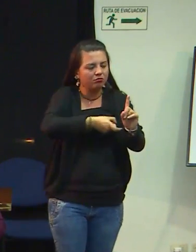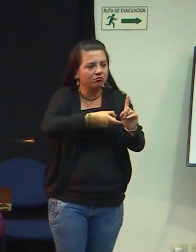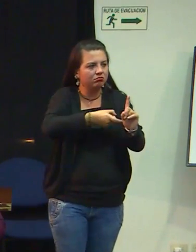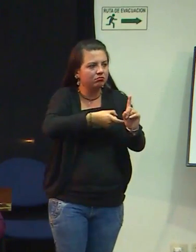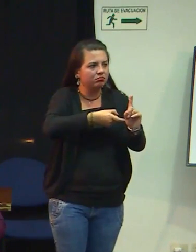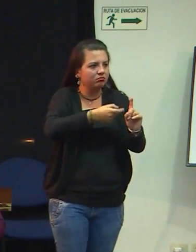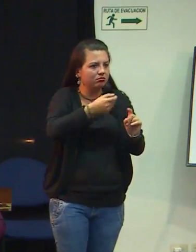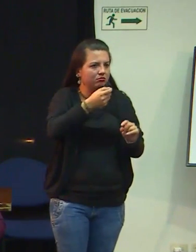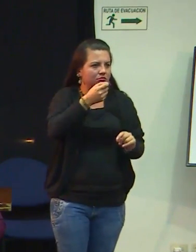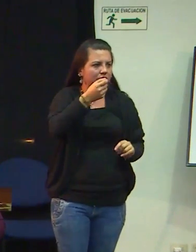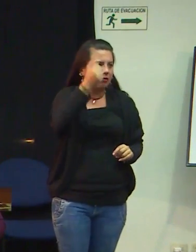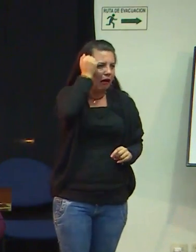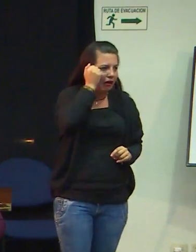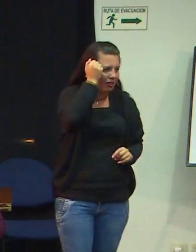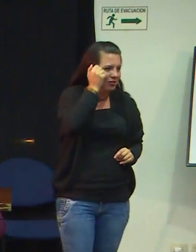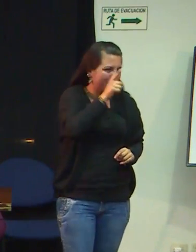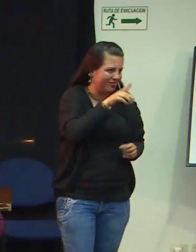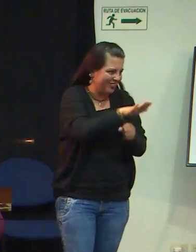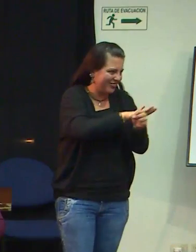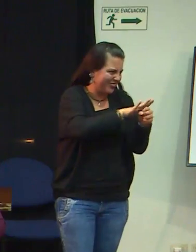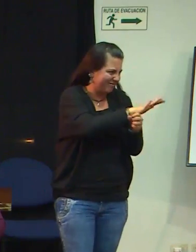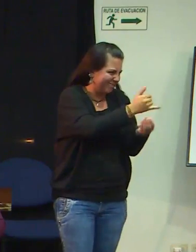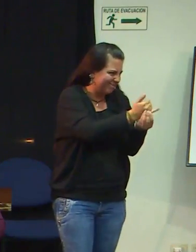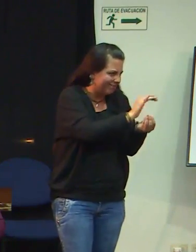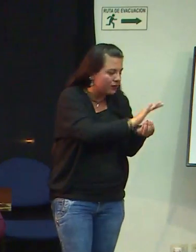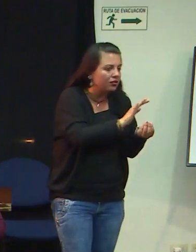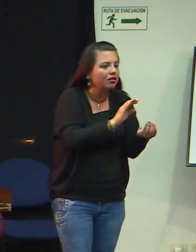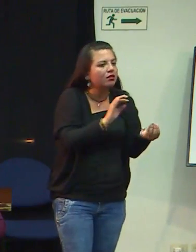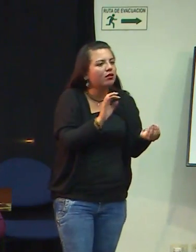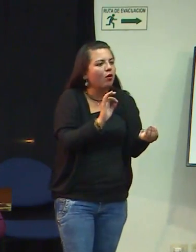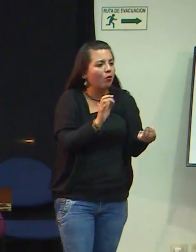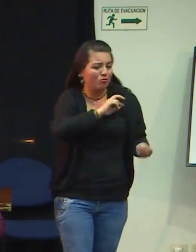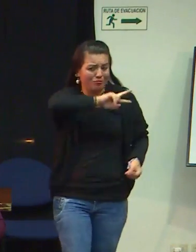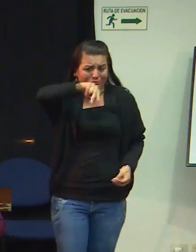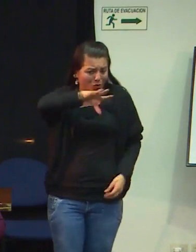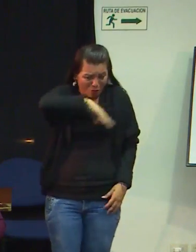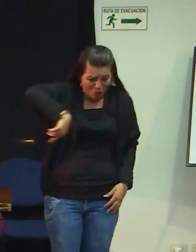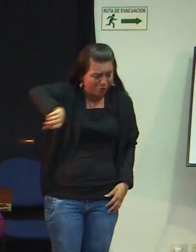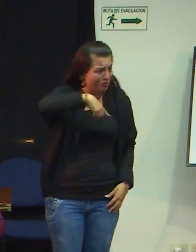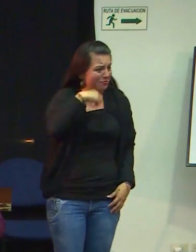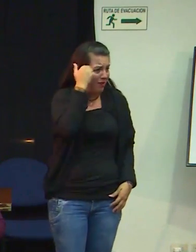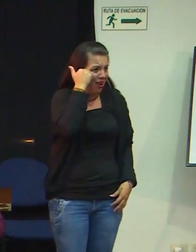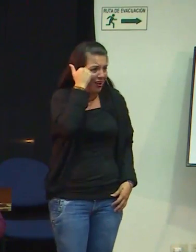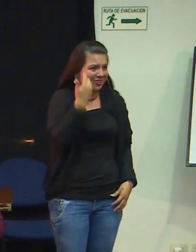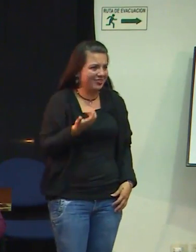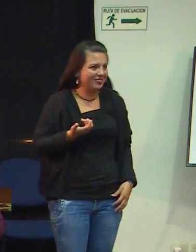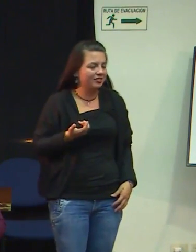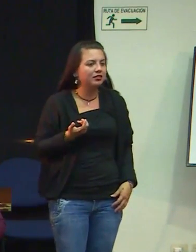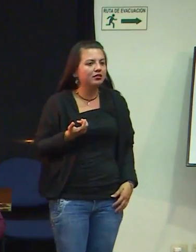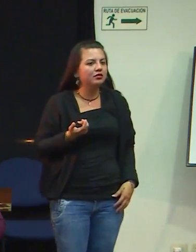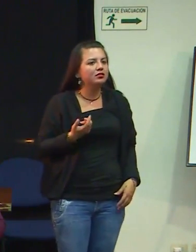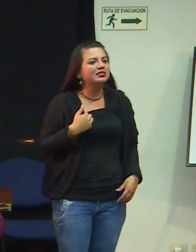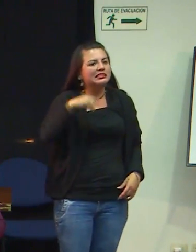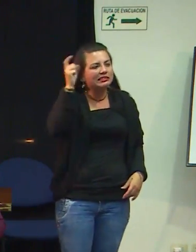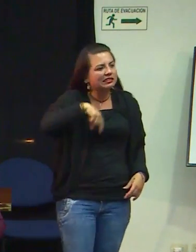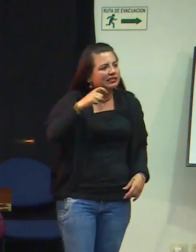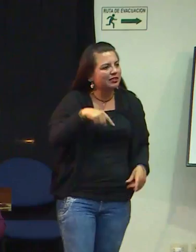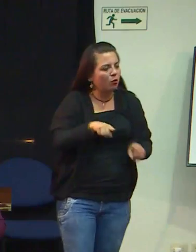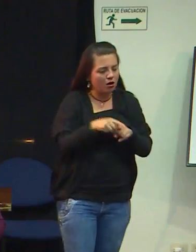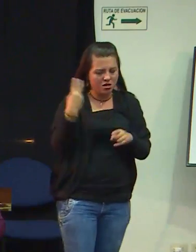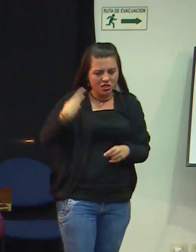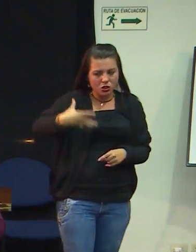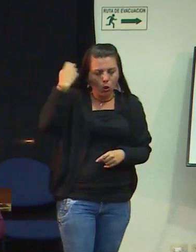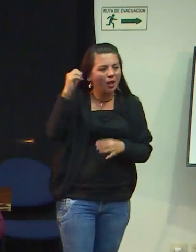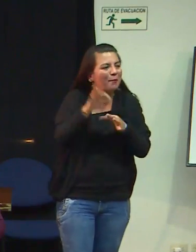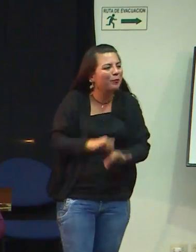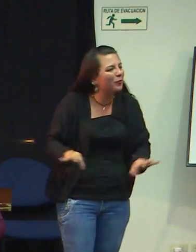los maestros con una condición puntual, sino como que jugamos todos como maestros, y que es necesario, uno, retomar la historia desde todos